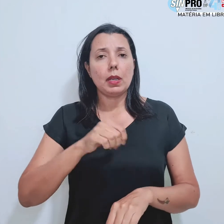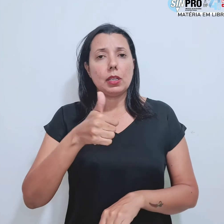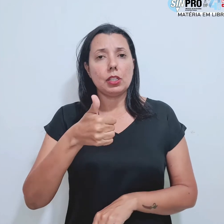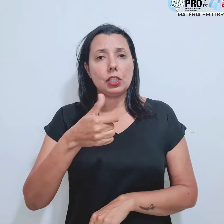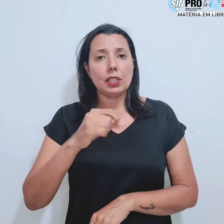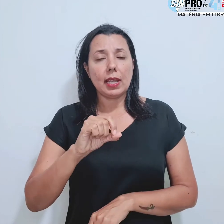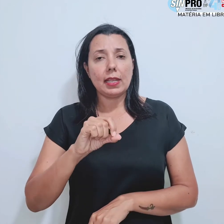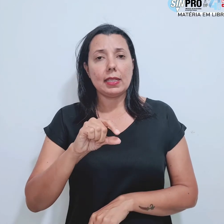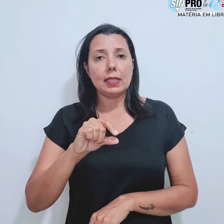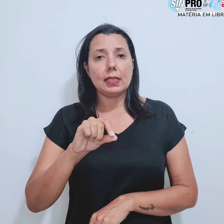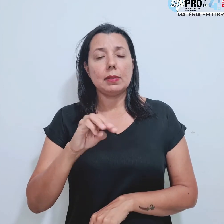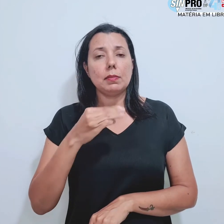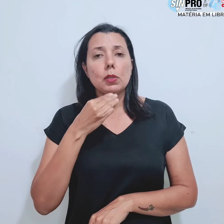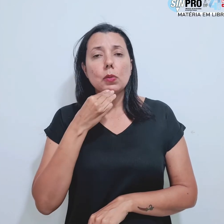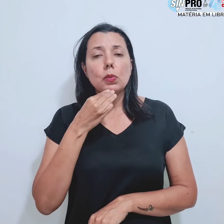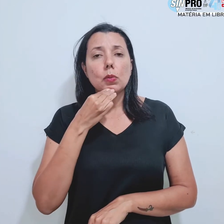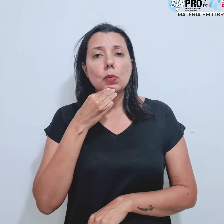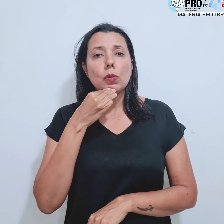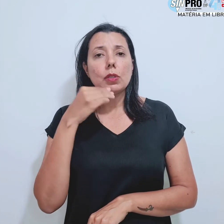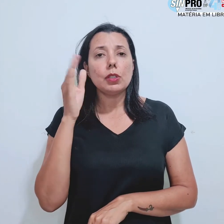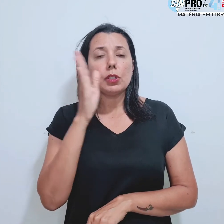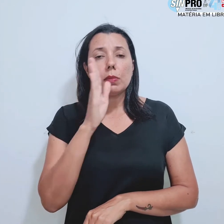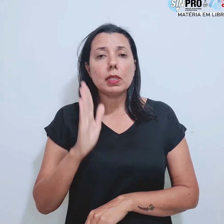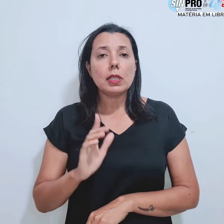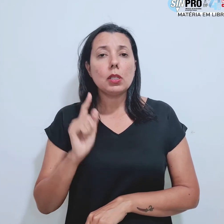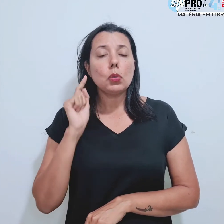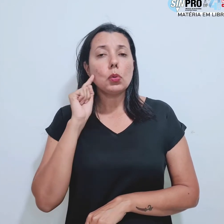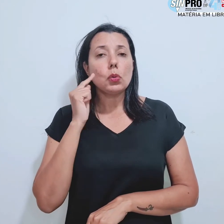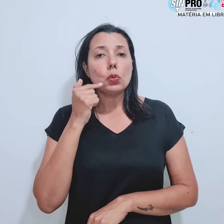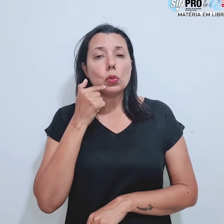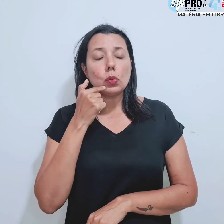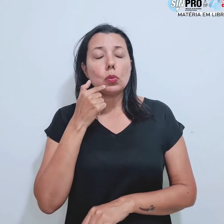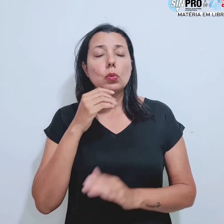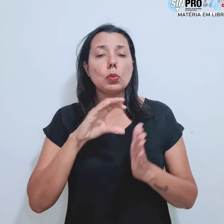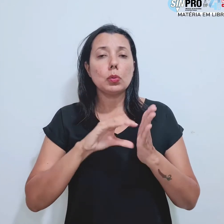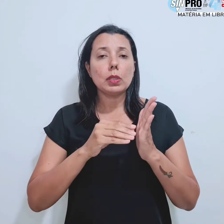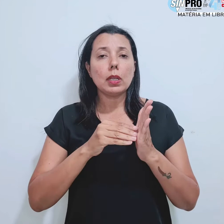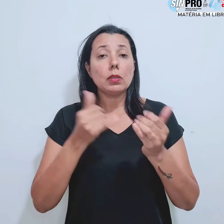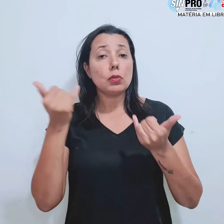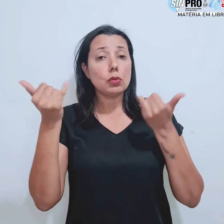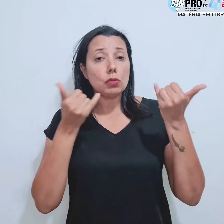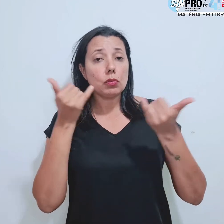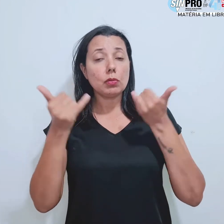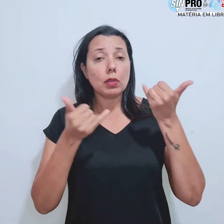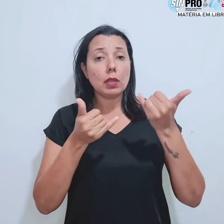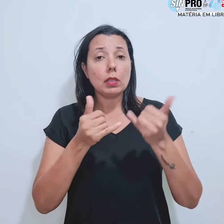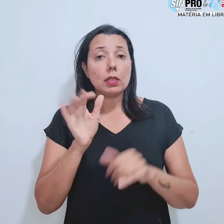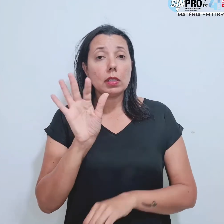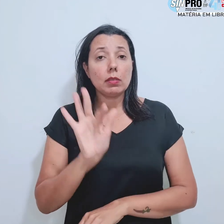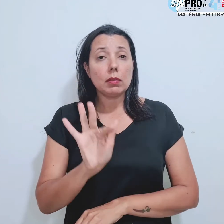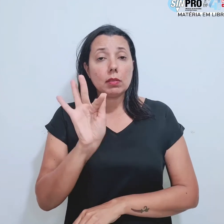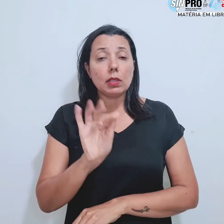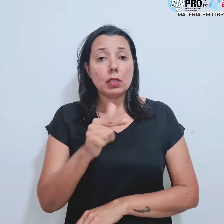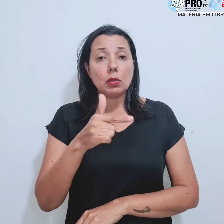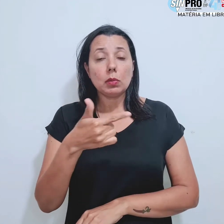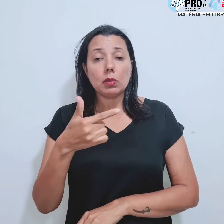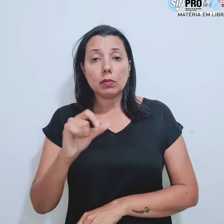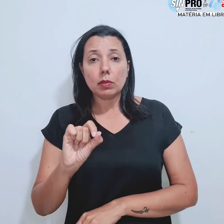10 milhões de brasileiros surdos, segundo dados divulgados em fevereiro de 2020